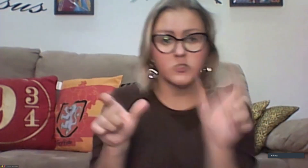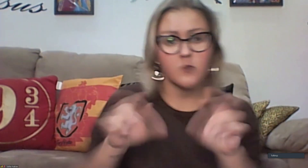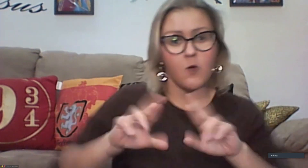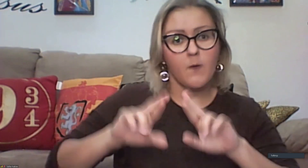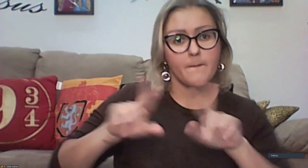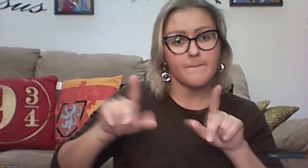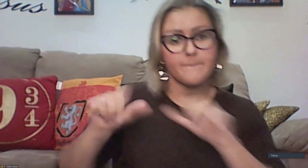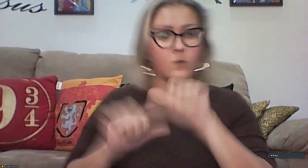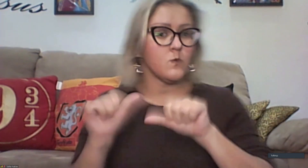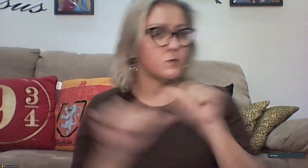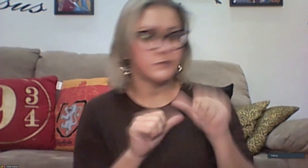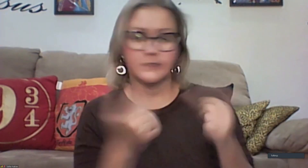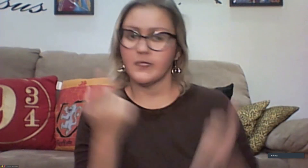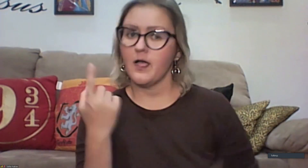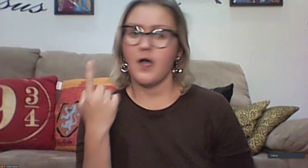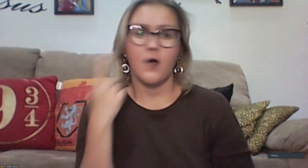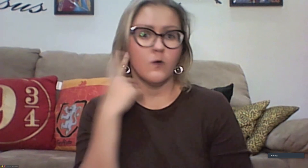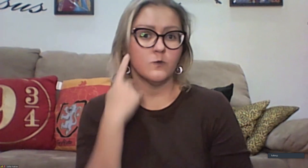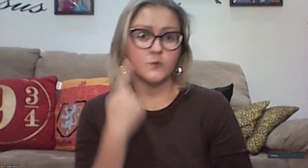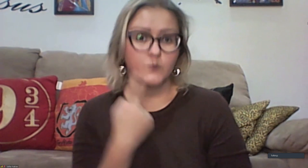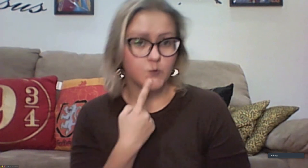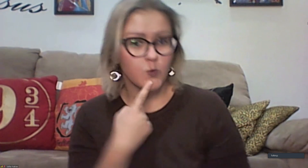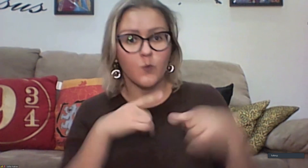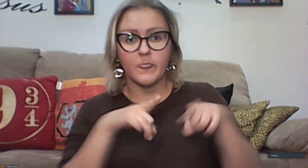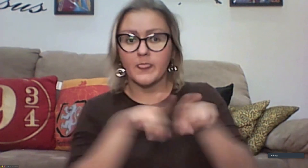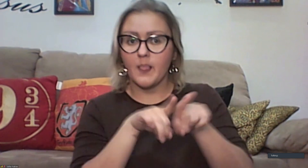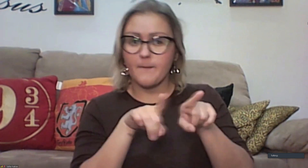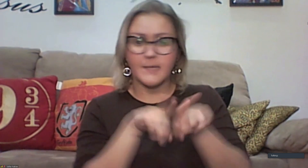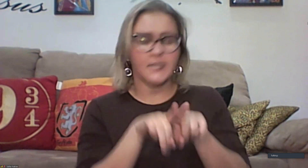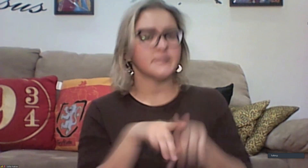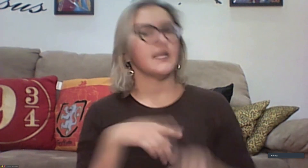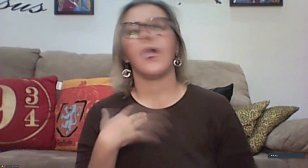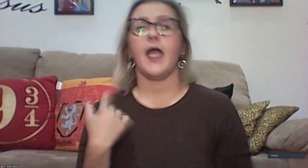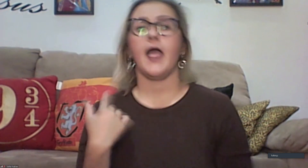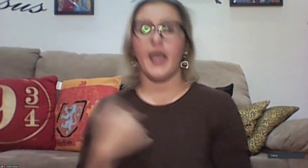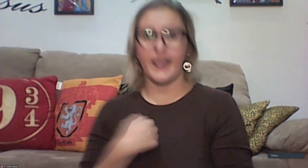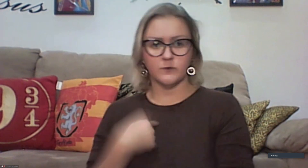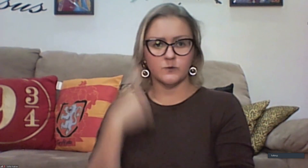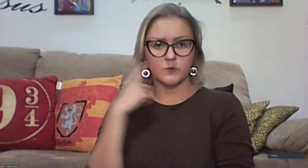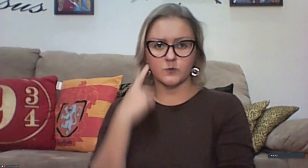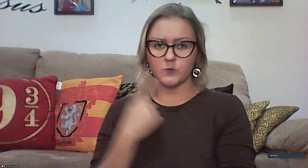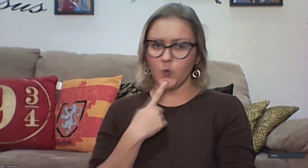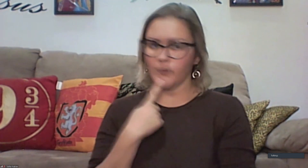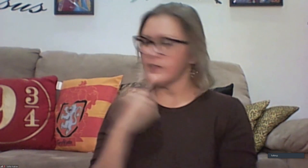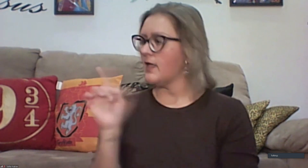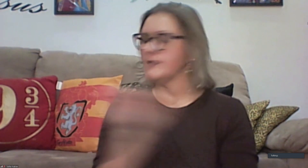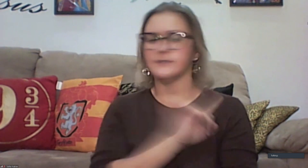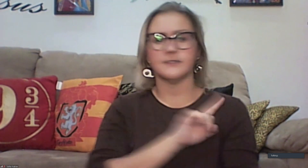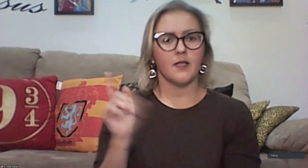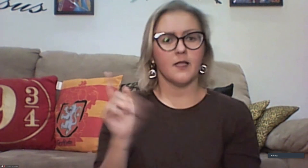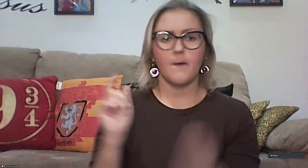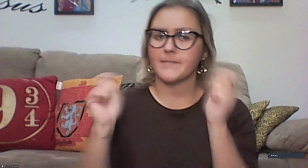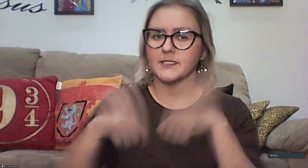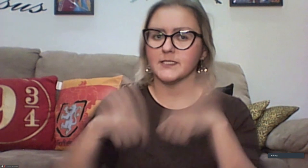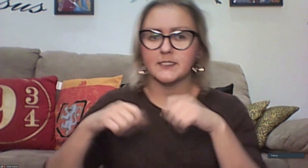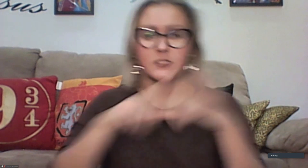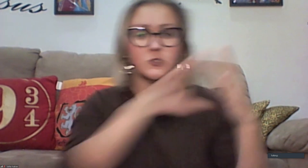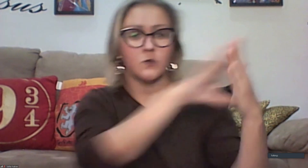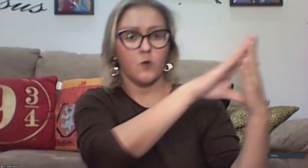surdo, assim como o ouvinte, né? Eles são capazes, mas assim, eles têm que ter um modelo. Mas não é um modelo de